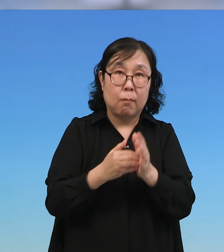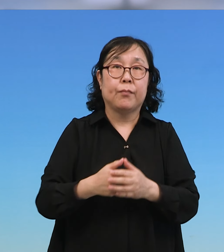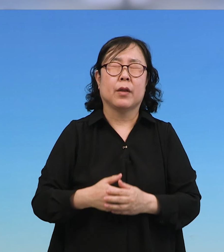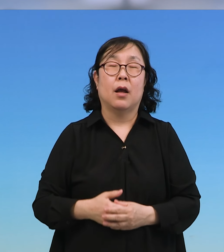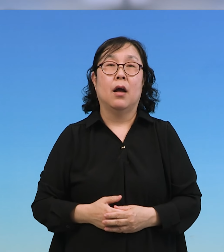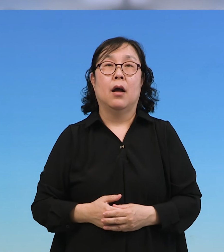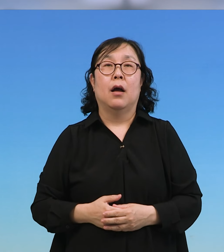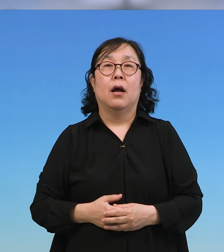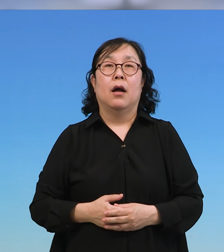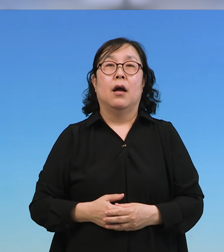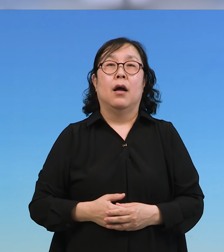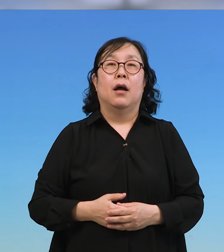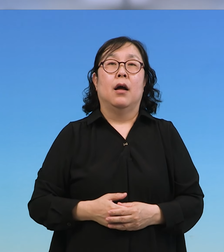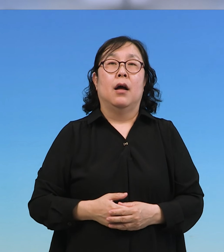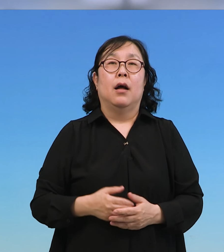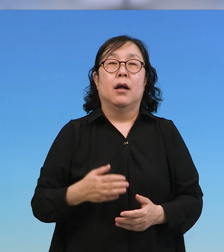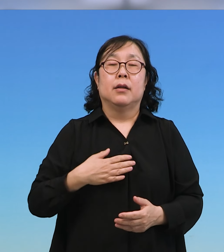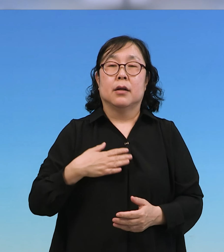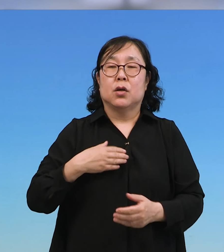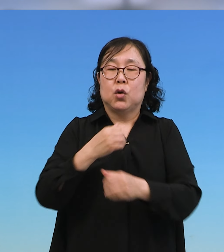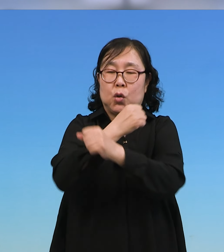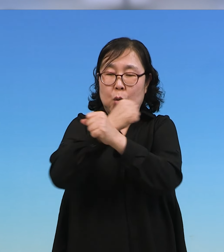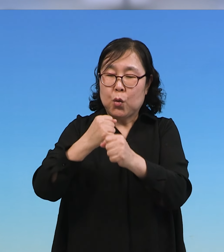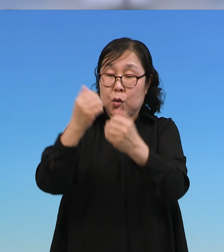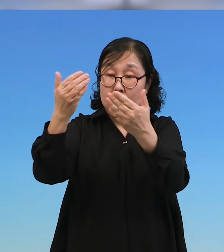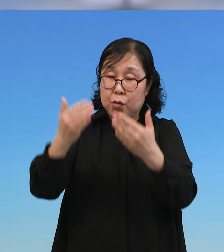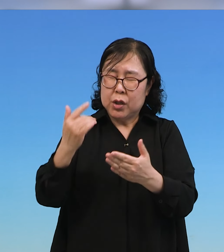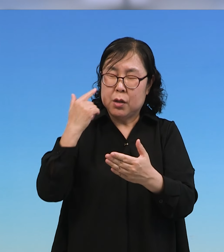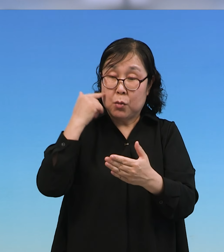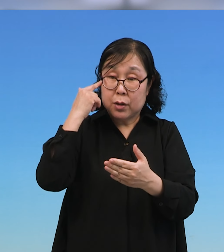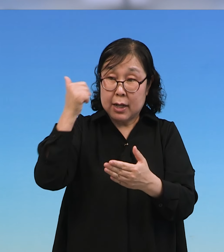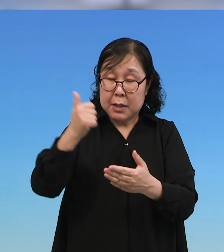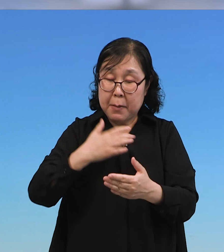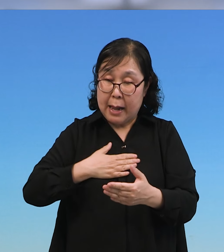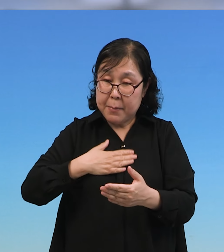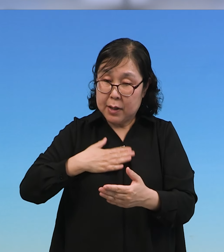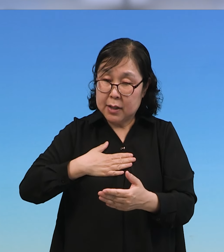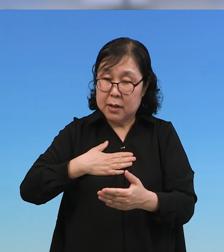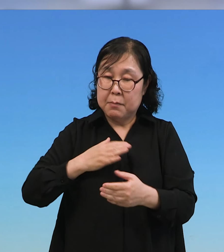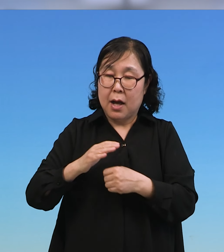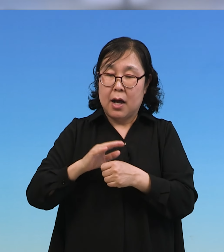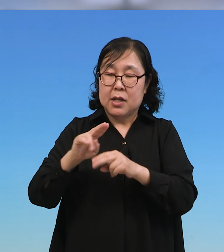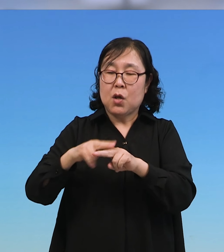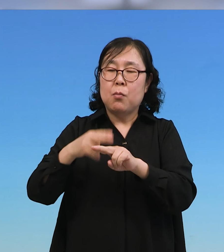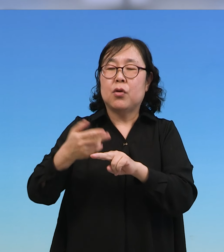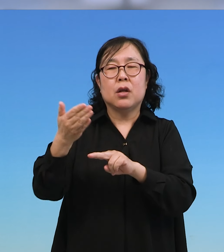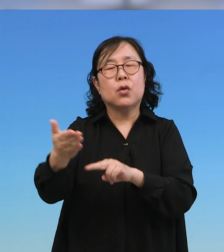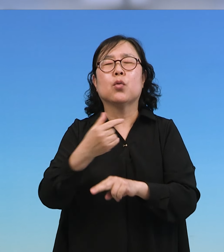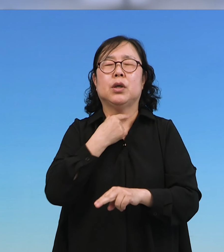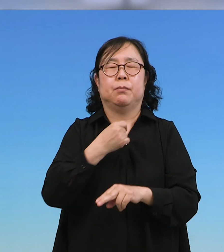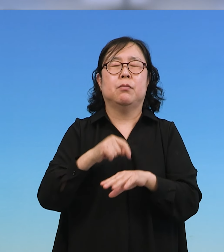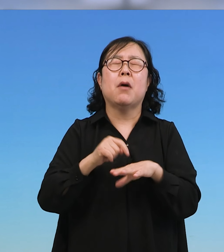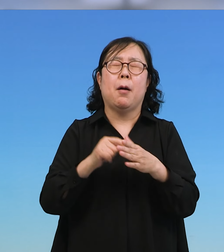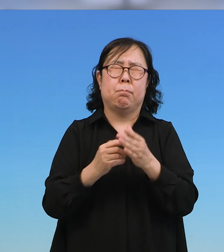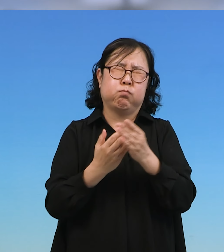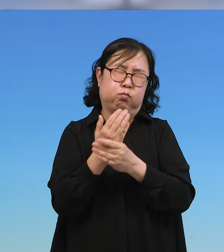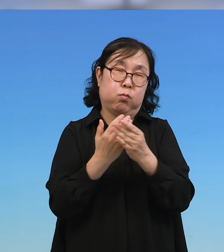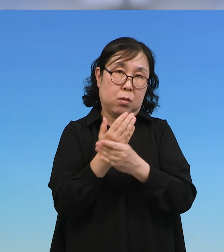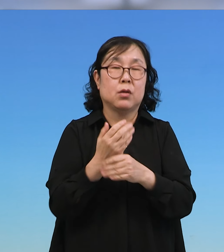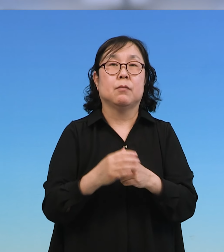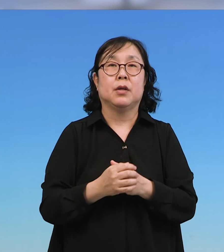목사님 알면 뭐 사과라도 한 박스 보내드리고 싶더라고요. 이 찬양 인도자 목사님이요,